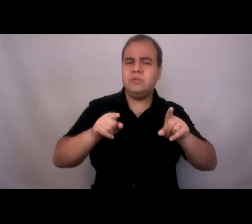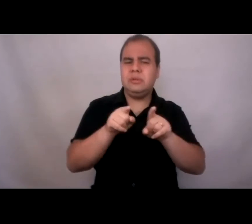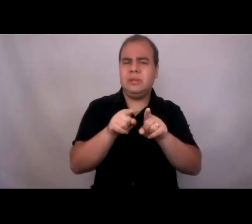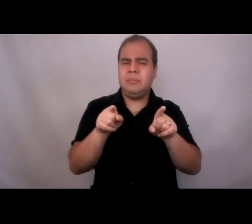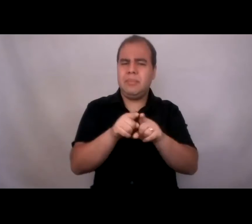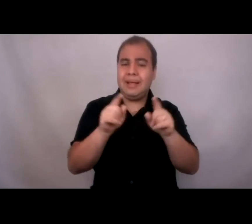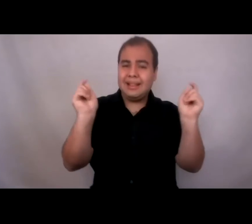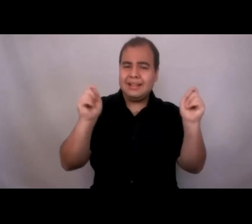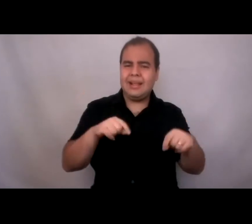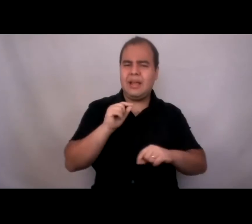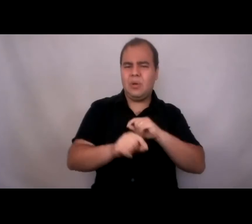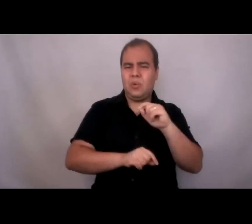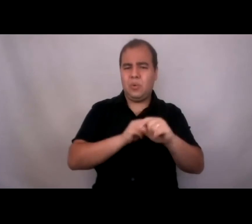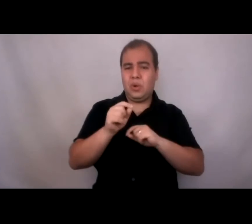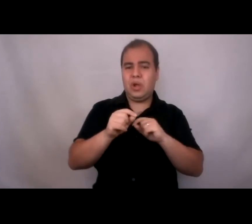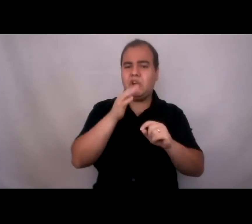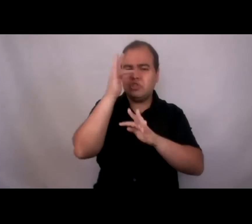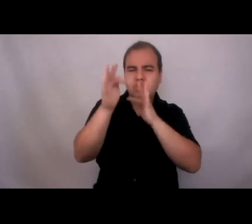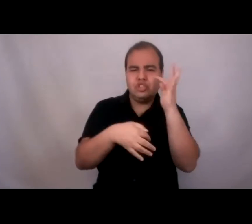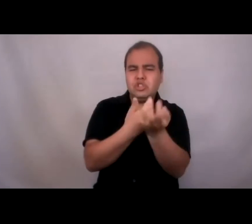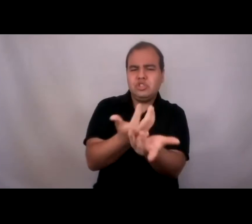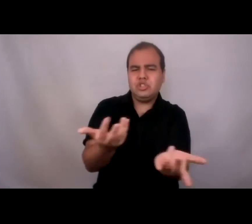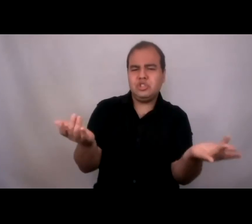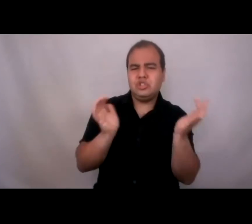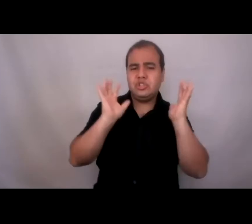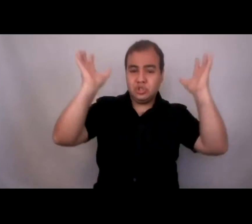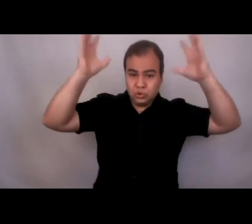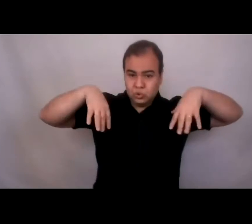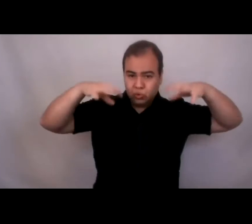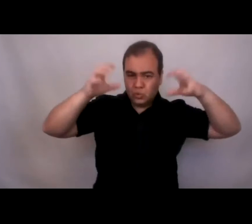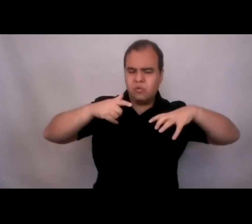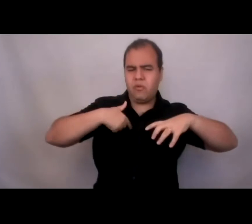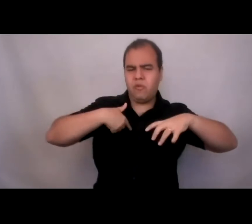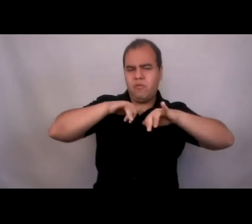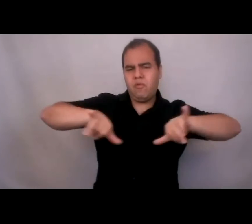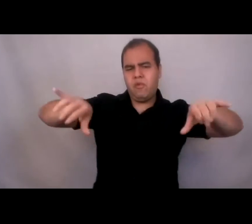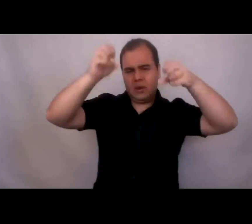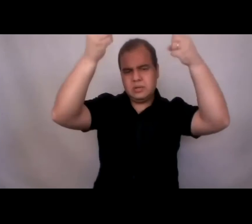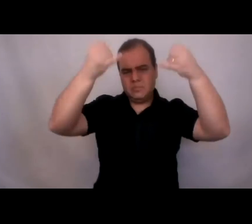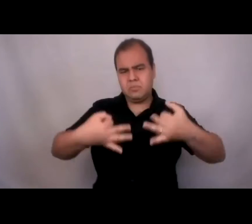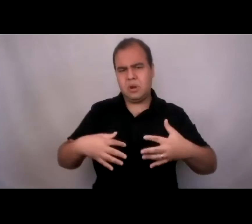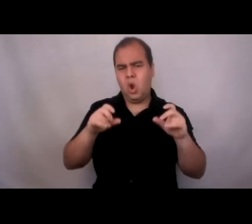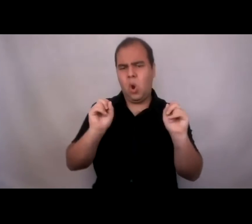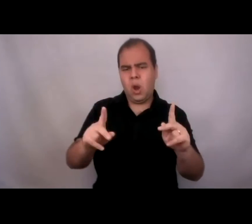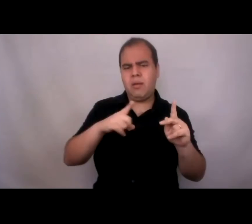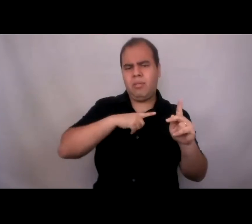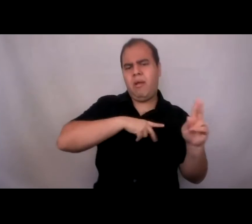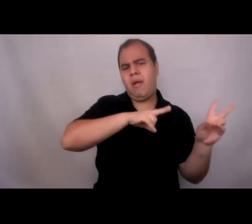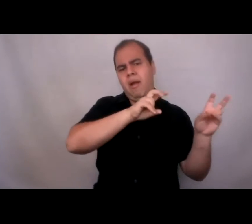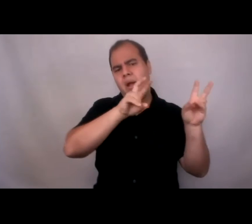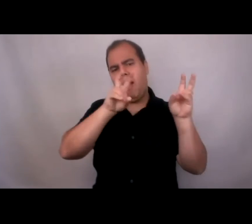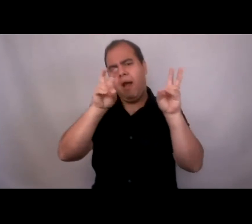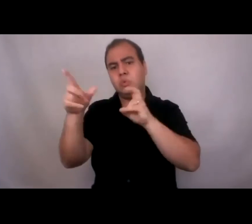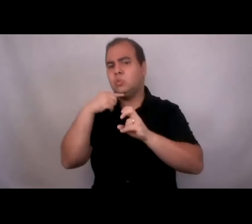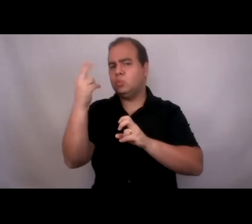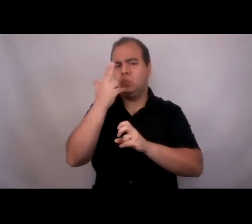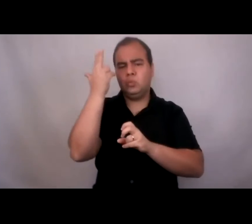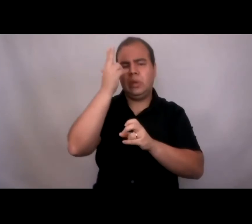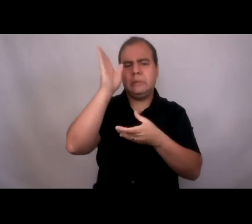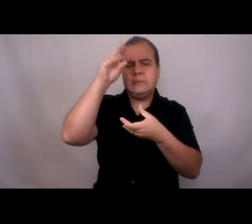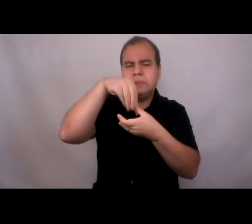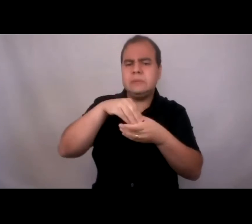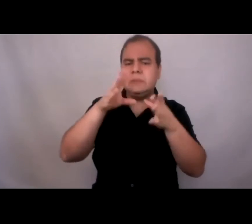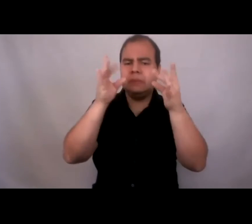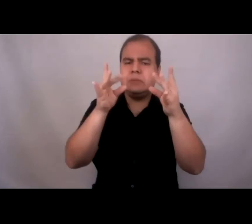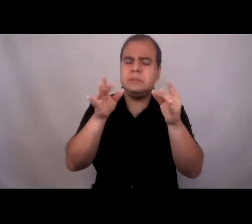envolvem o uso de jardins de chuva. Então, eu vou mencionar alguns desses, tá? Então, alguns desses casos, enfim, não dá para entrar muito em detalhe,